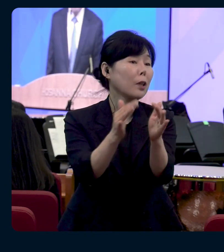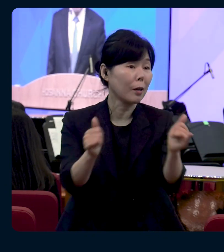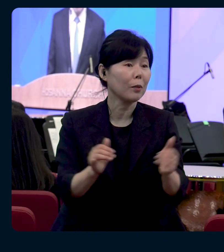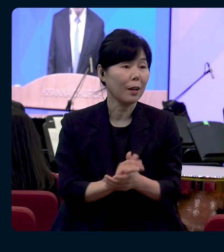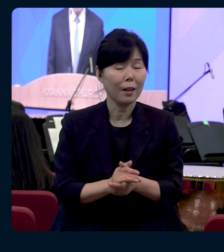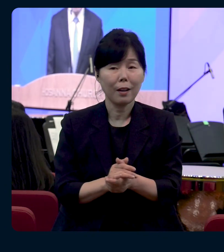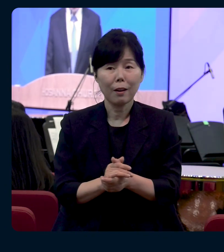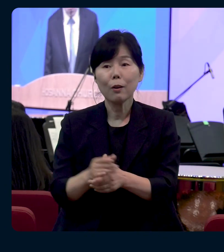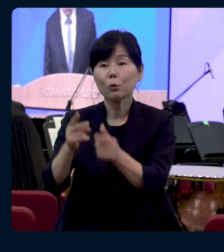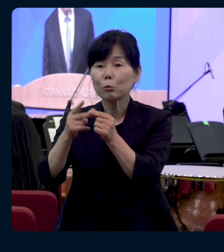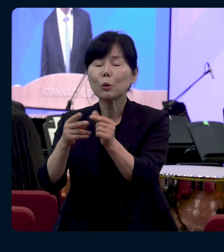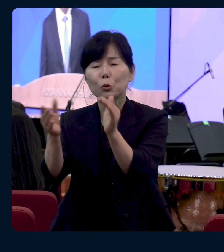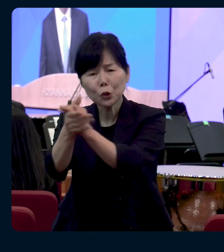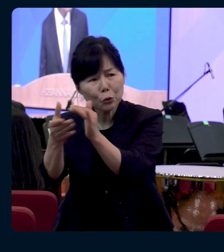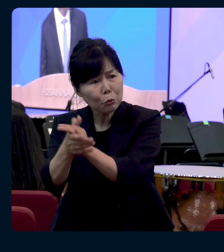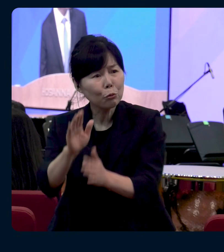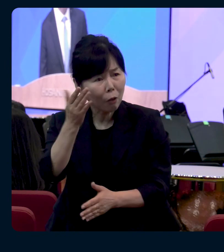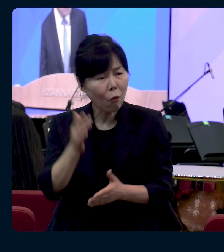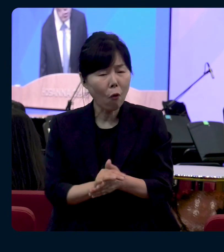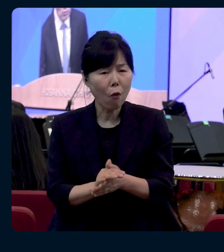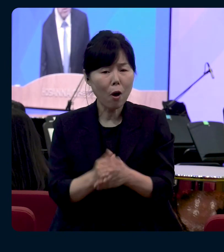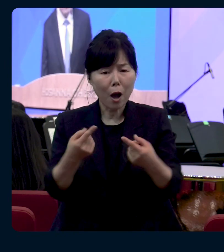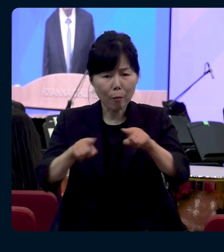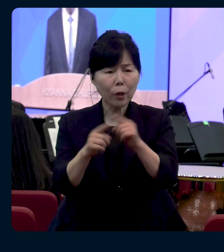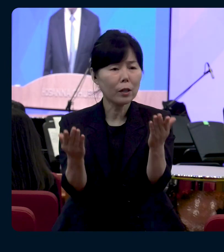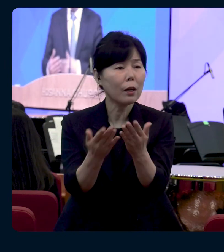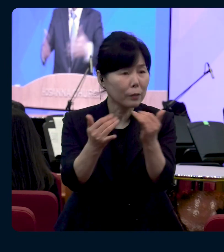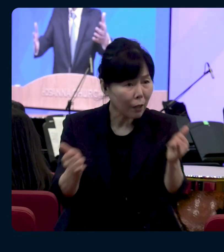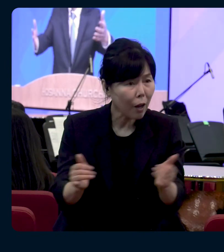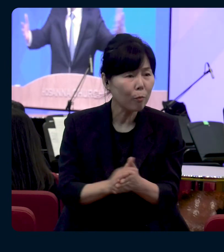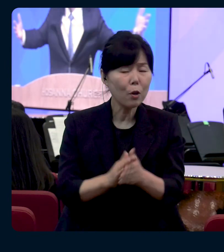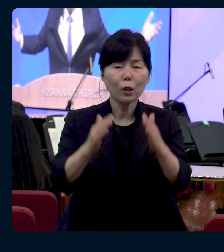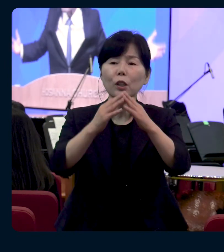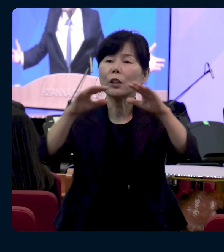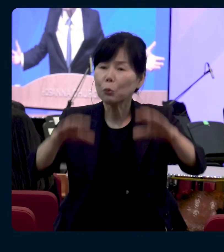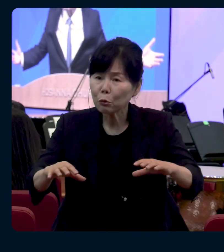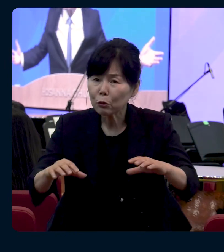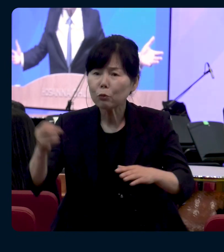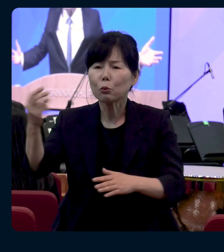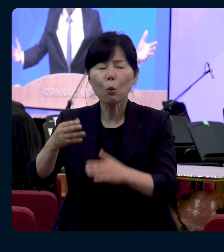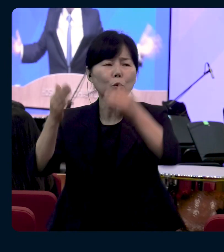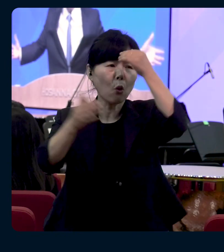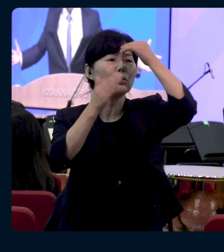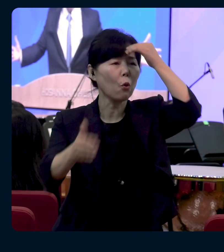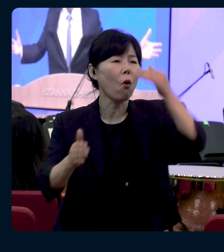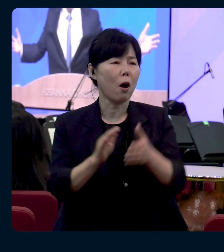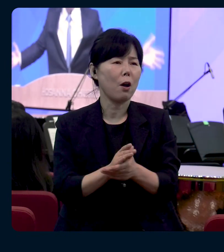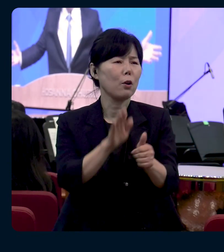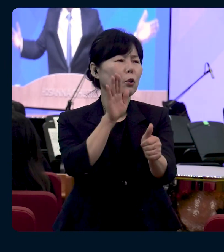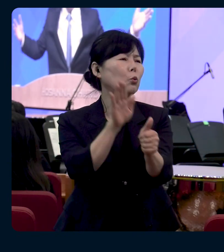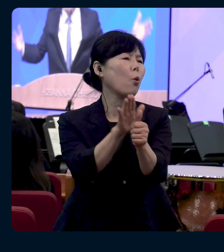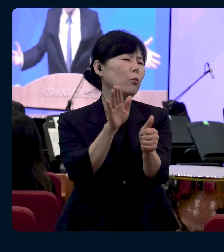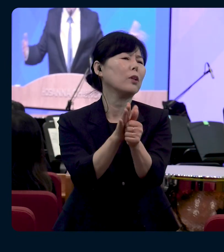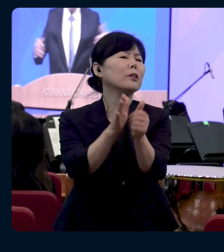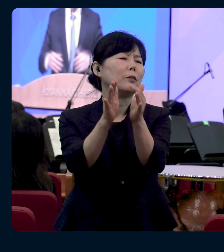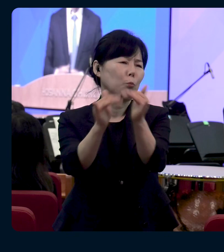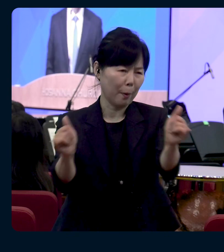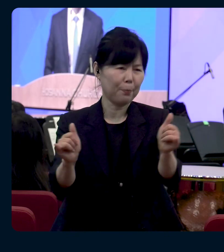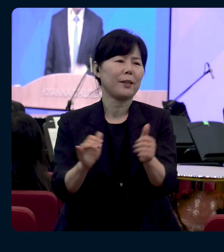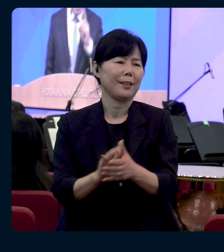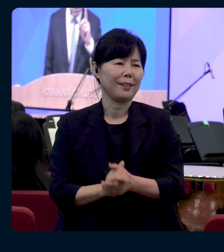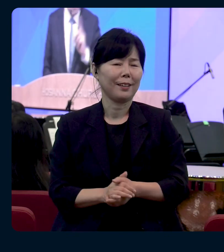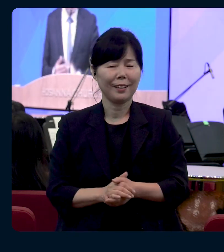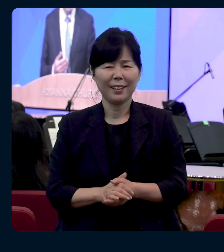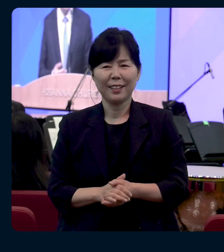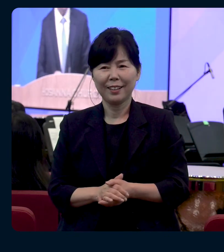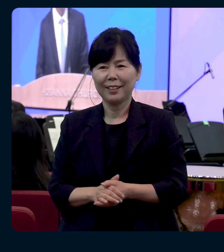그리고 친구, 동료, 이웃, 당연히 뭐예요? 성도들. 이게 바로 다 돕는 배필이에요.